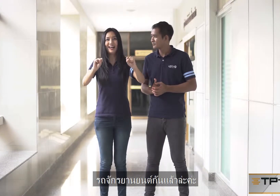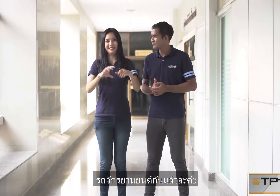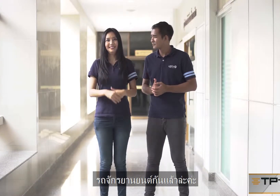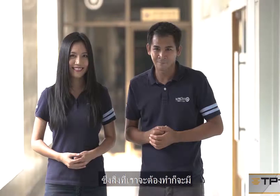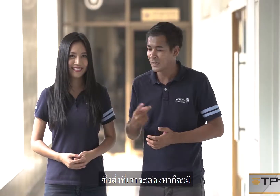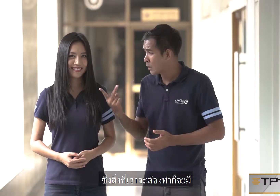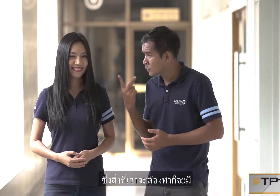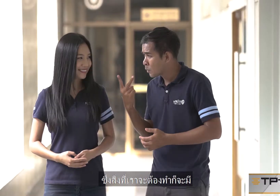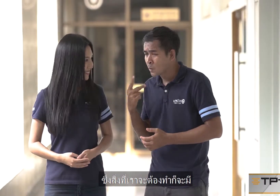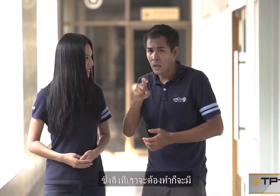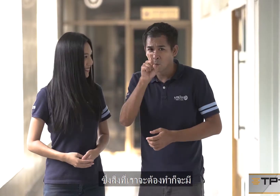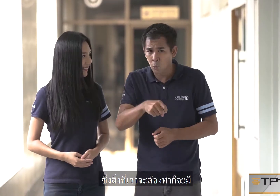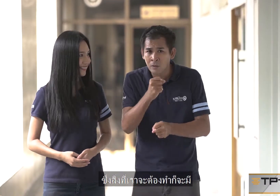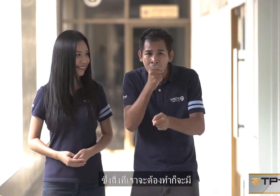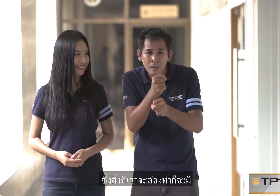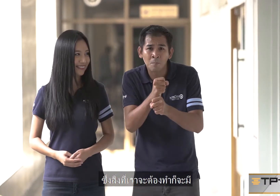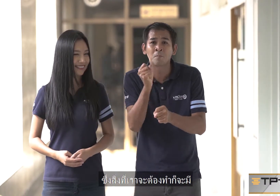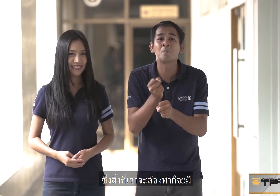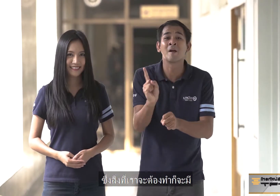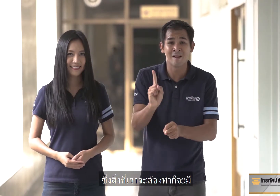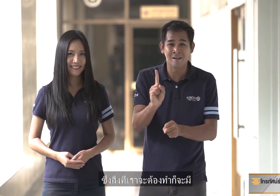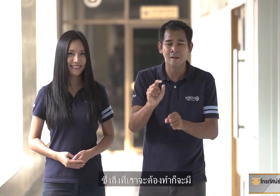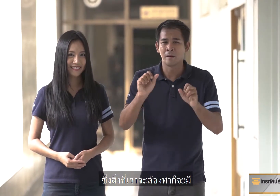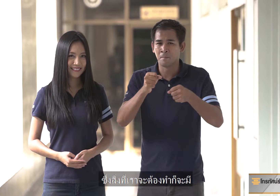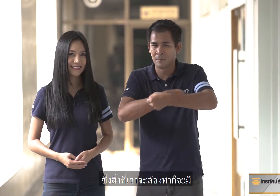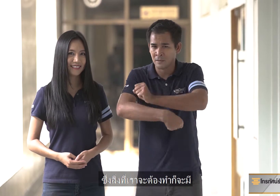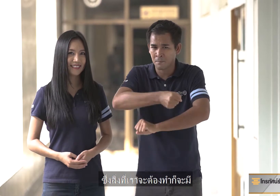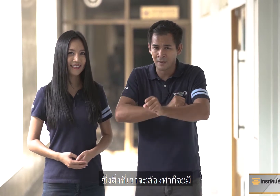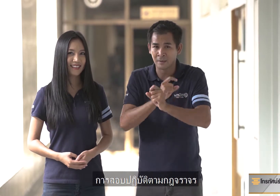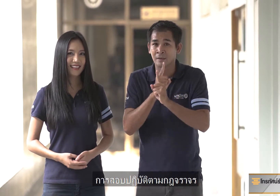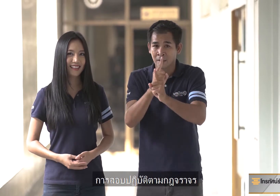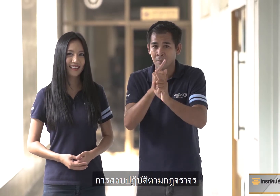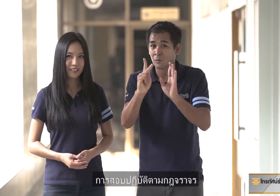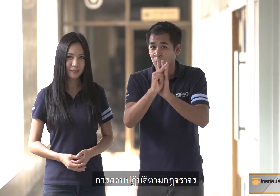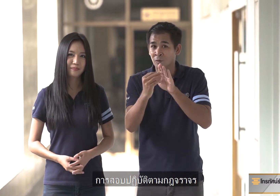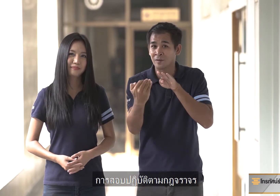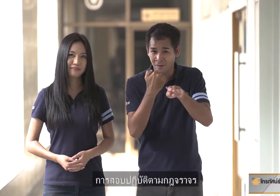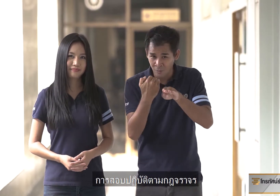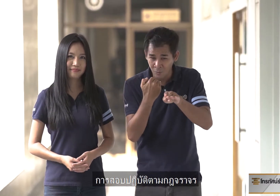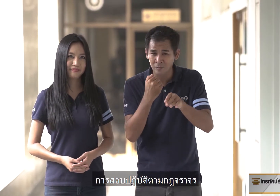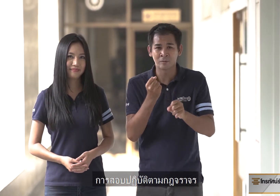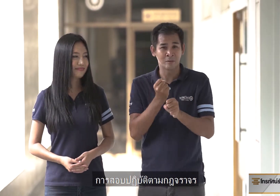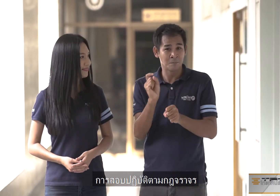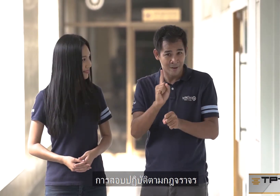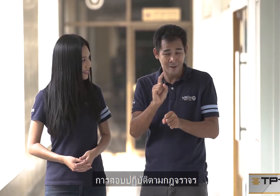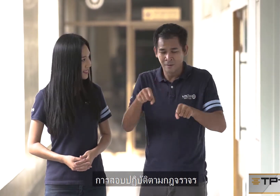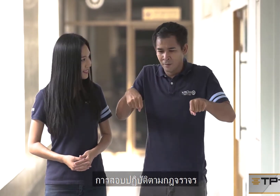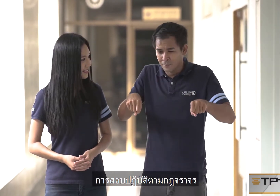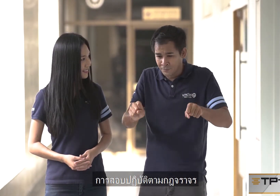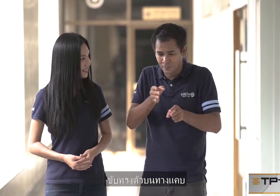ล่ะค่ะ ซึ่งสิ่งที่เราจะต้องทำก็จะมีการสอบปฏิบัติตามกฎจราจ